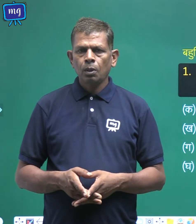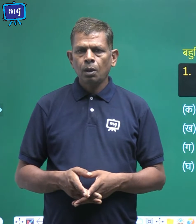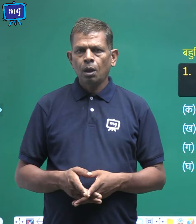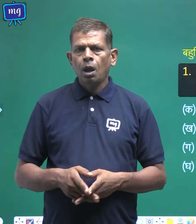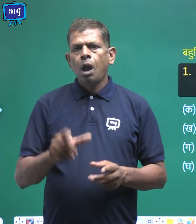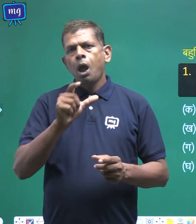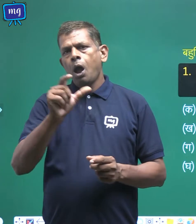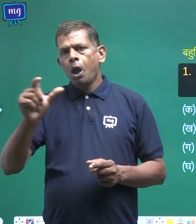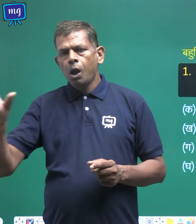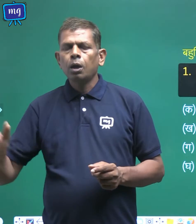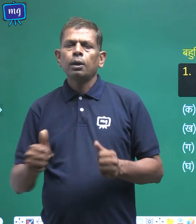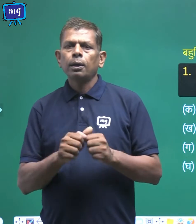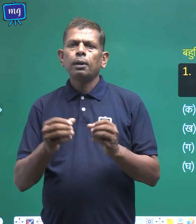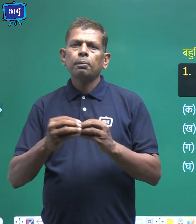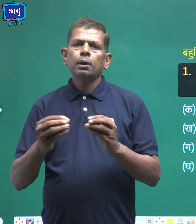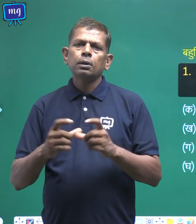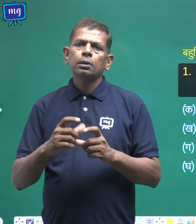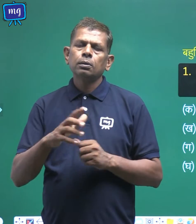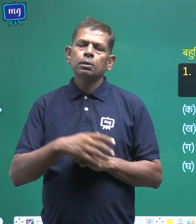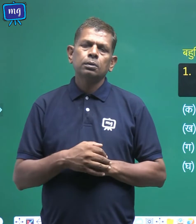बहुविकल्पीय प्रश्न।